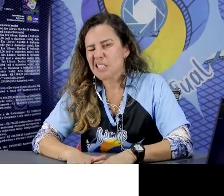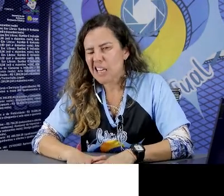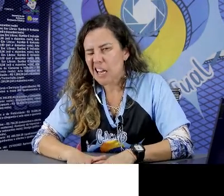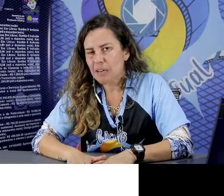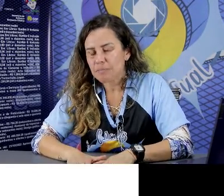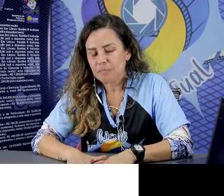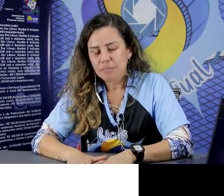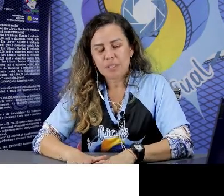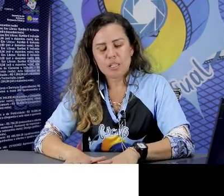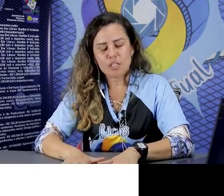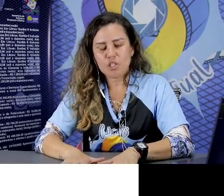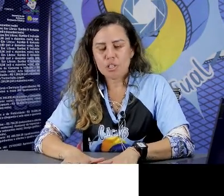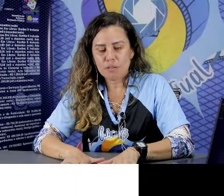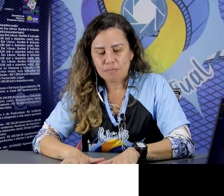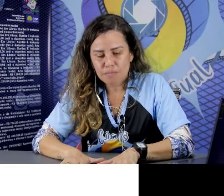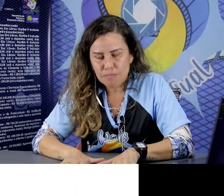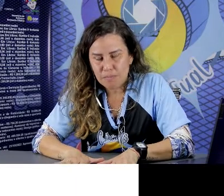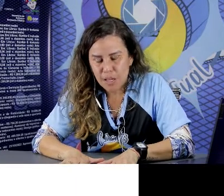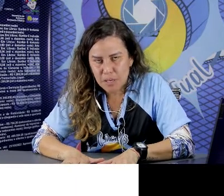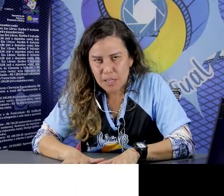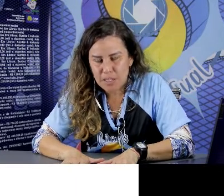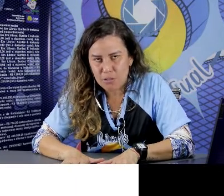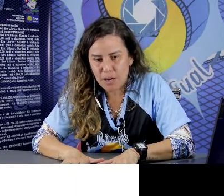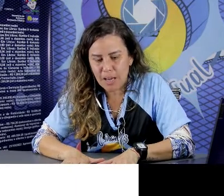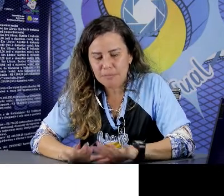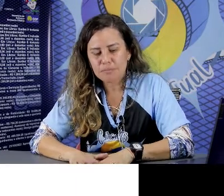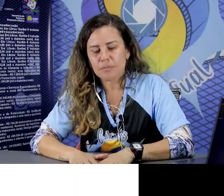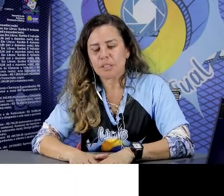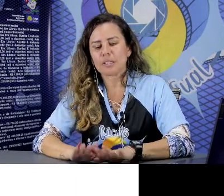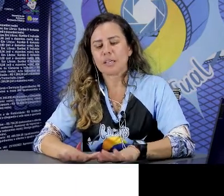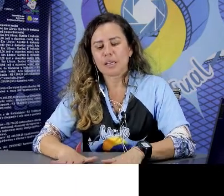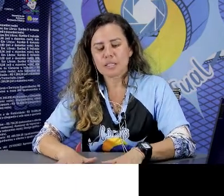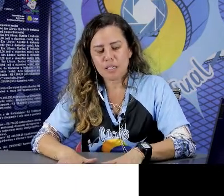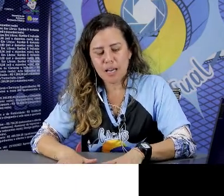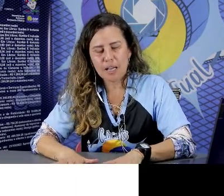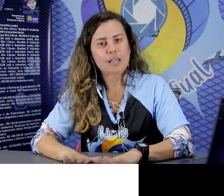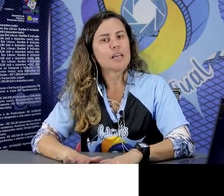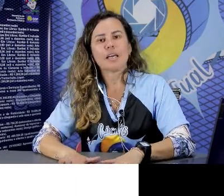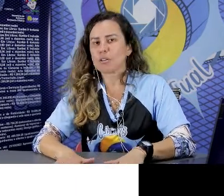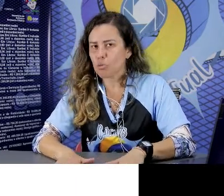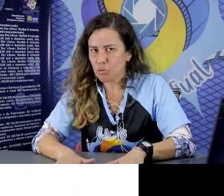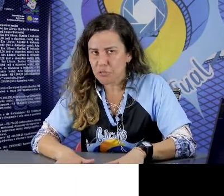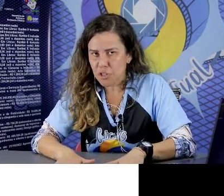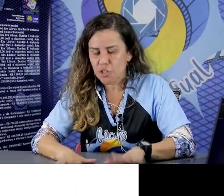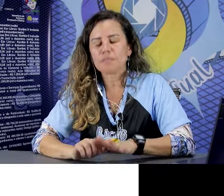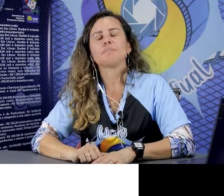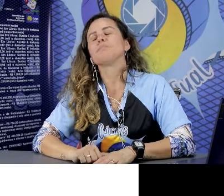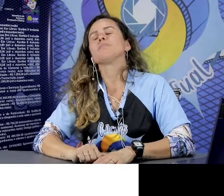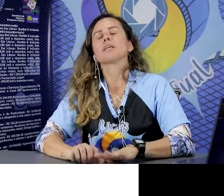Será que se a gente tem uma criança no lar, esse lar é todo ouvinte,